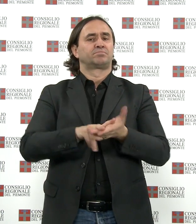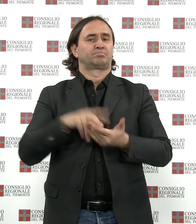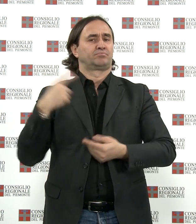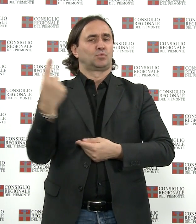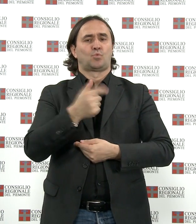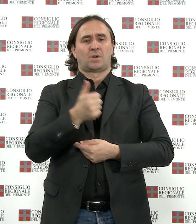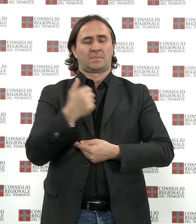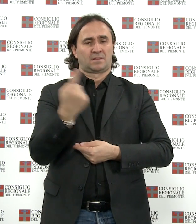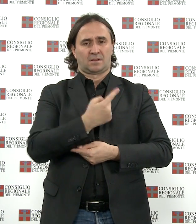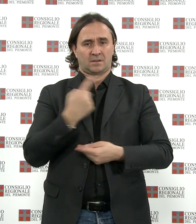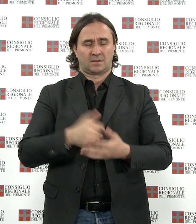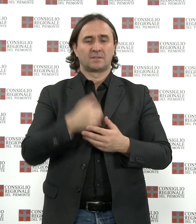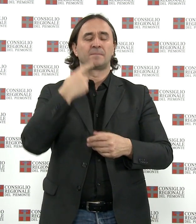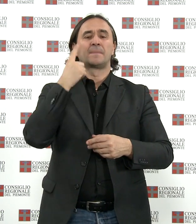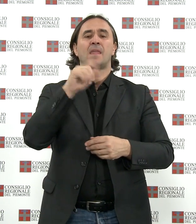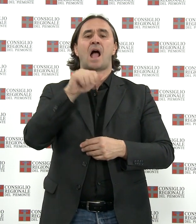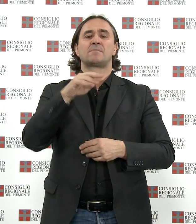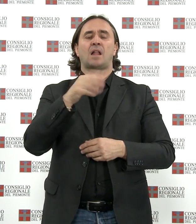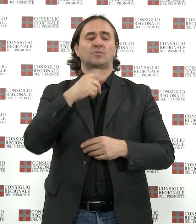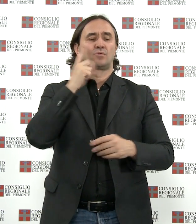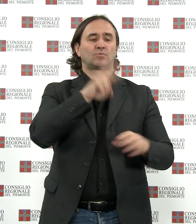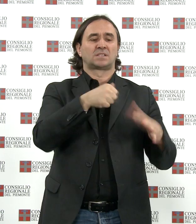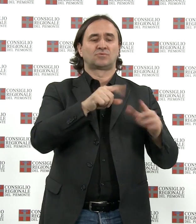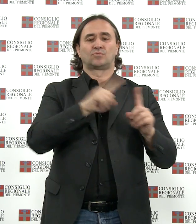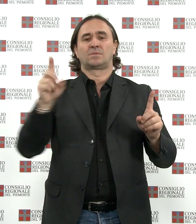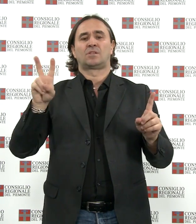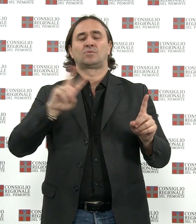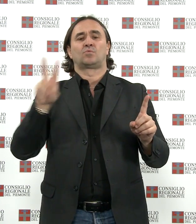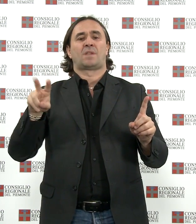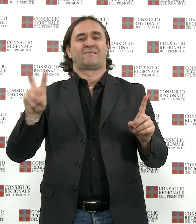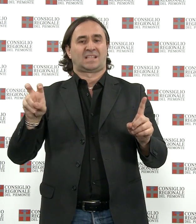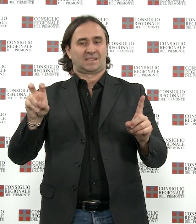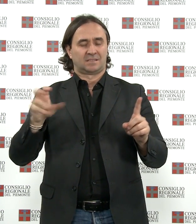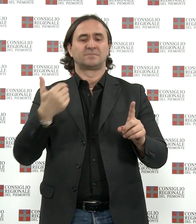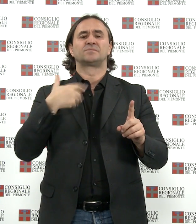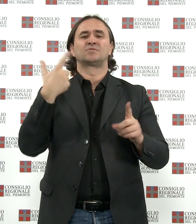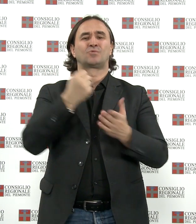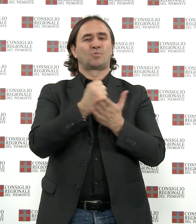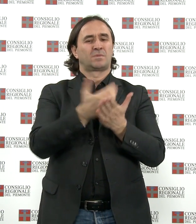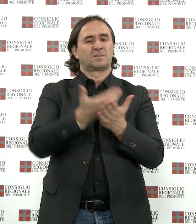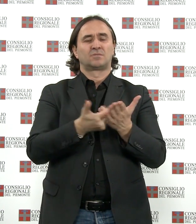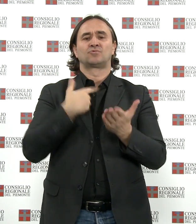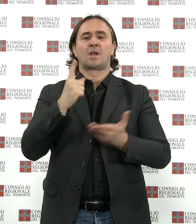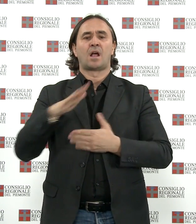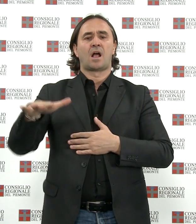per gli anni 2016-2020. Il documento stabilisce le aree di intervento riguardanti amianto di origine antropica e